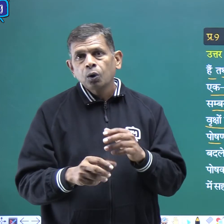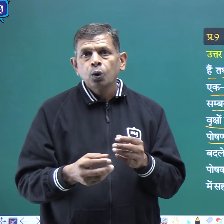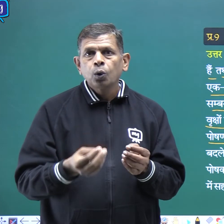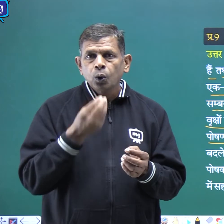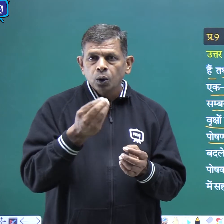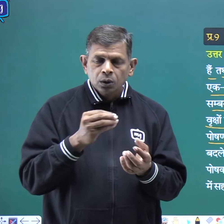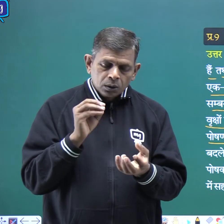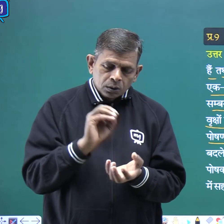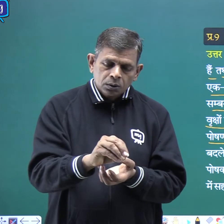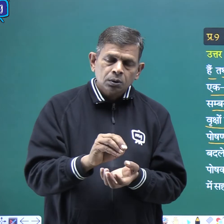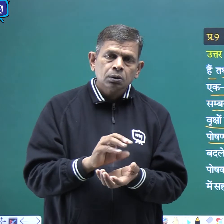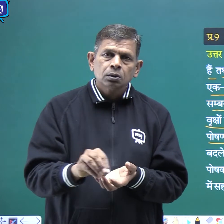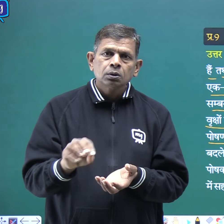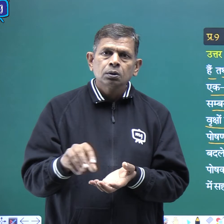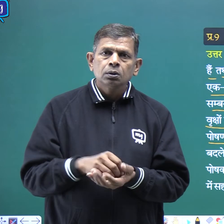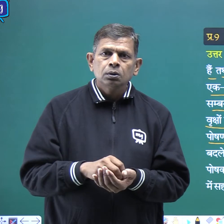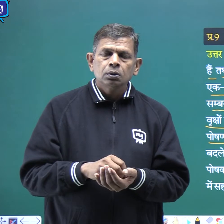पोषण प्रदान करते हैं,